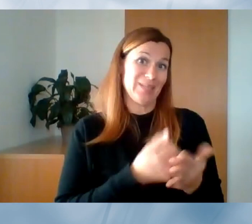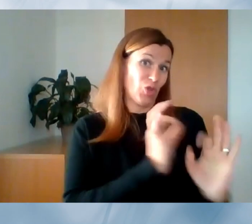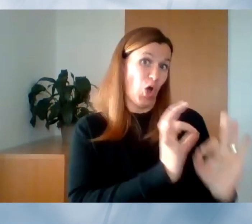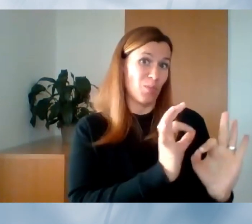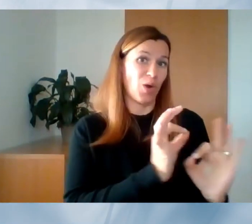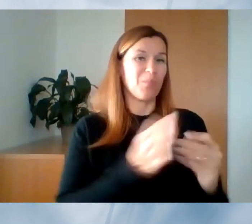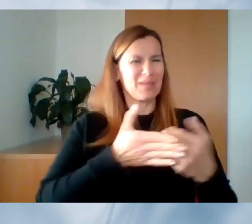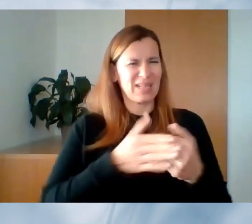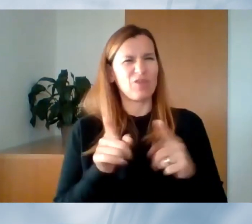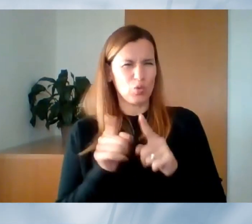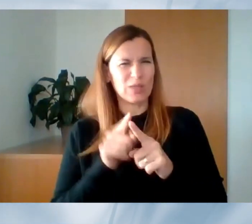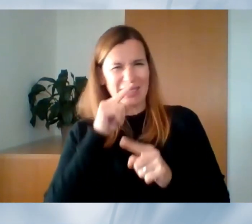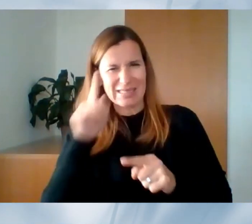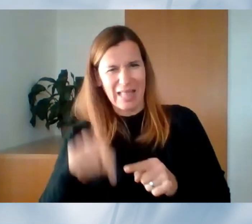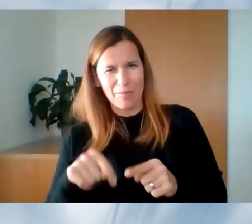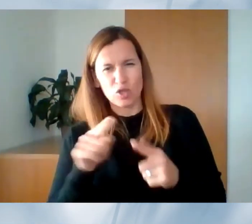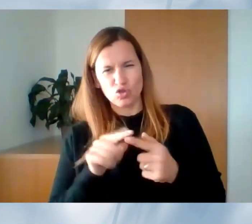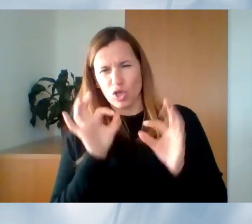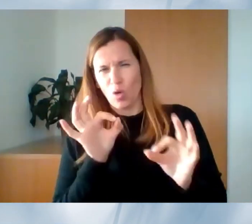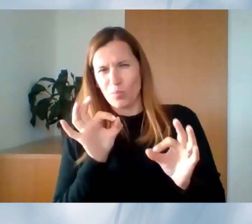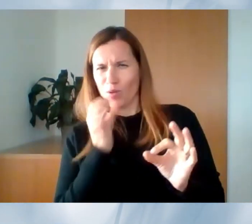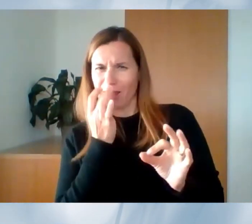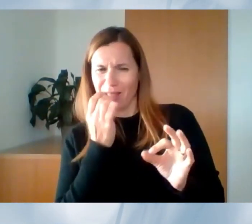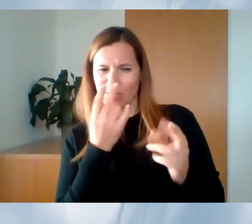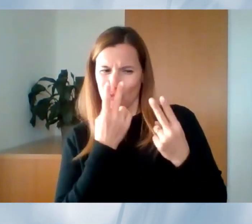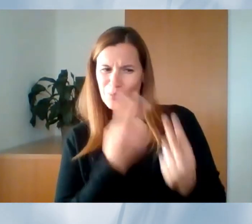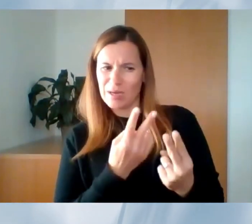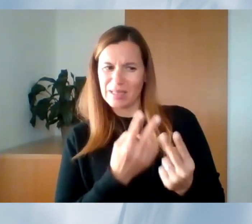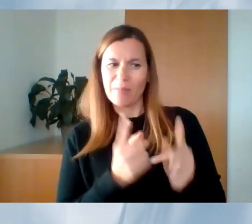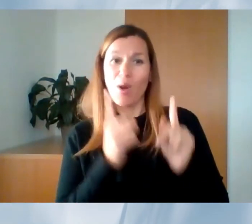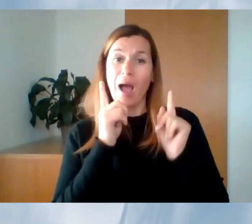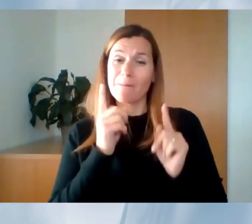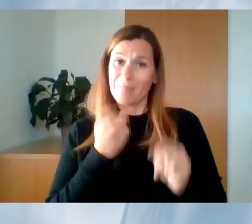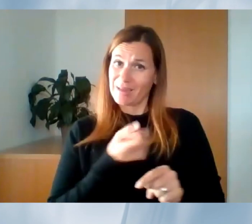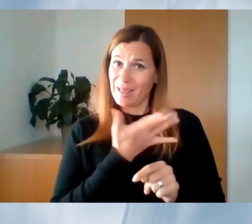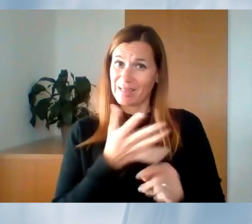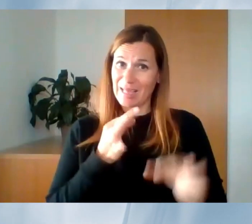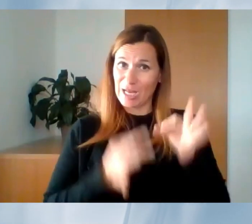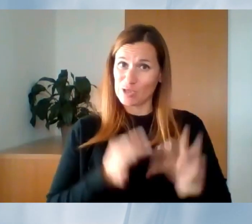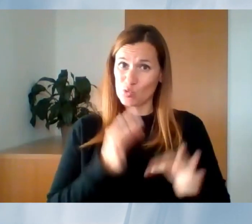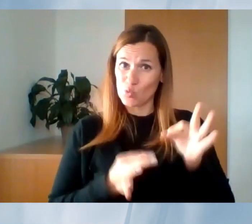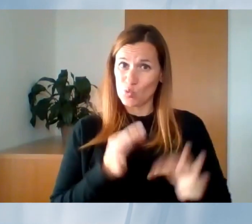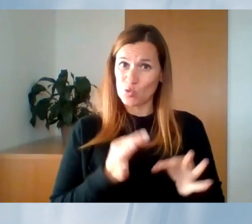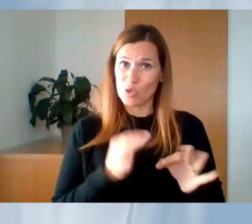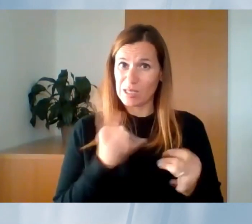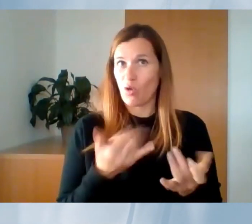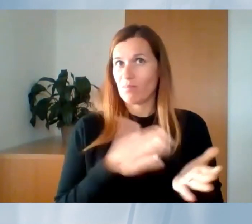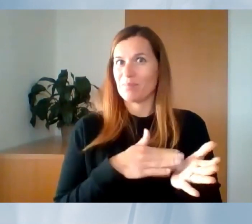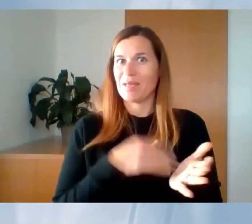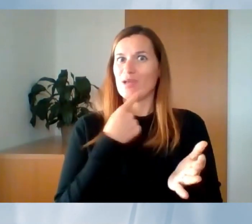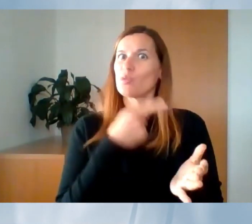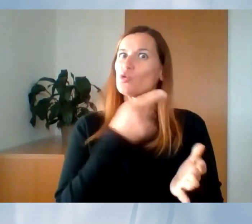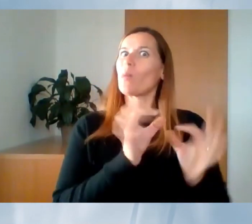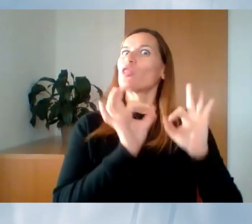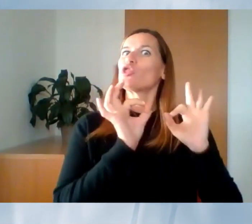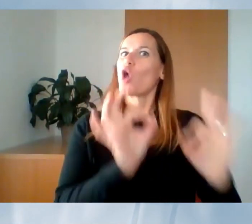kaj dobrega, pa kaj slabega, če jo pod mikroskopom pogledamo, vendar pa nekatere izkušnje so, da jim rečemo, to je